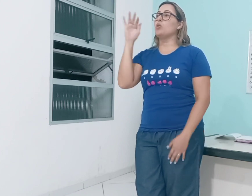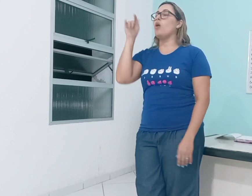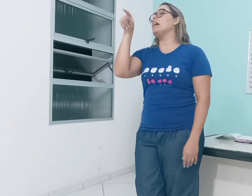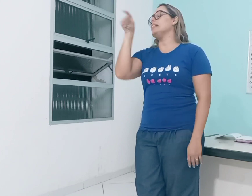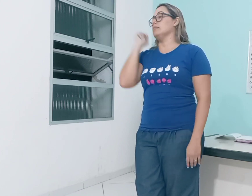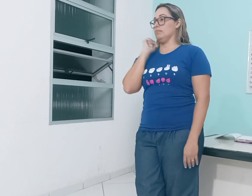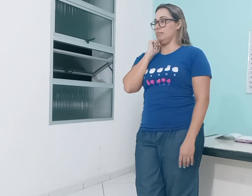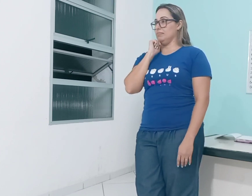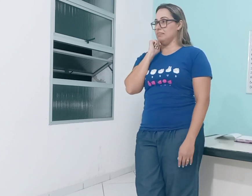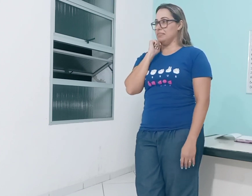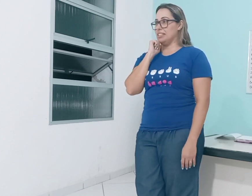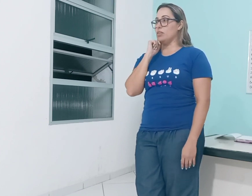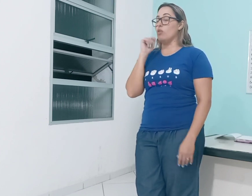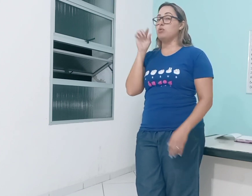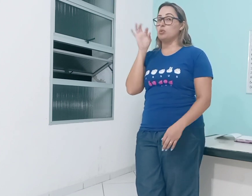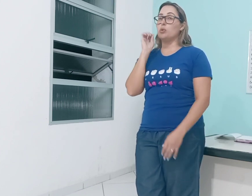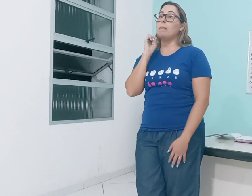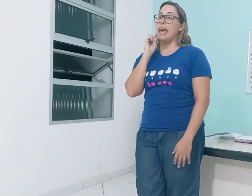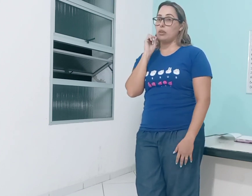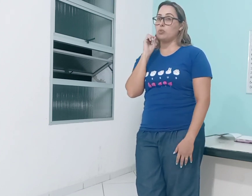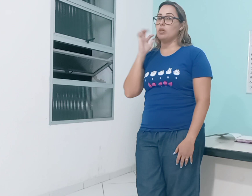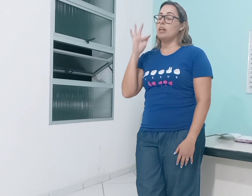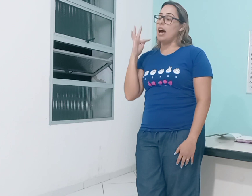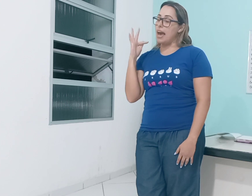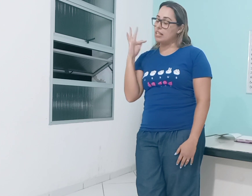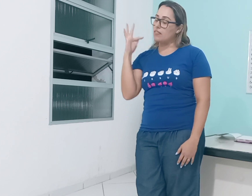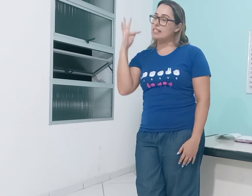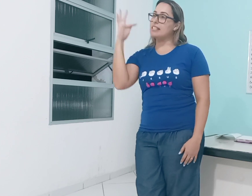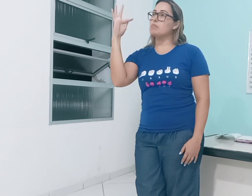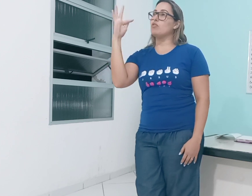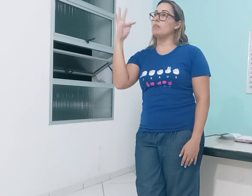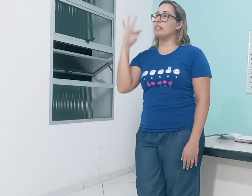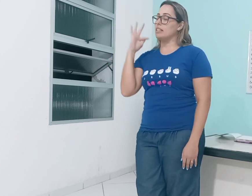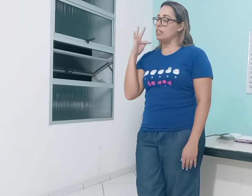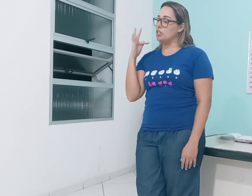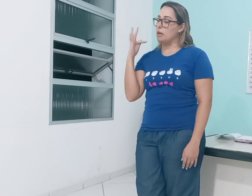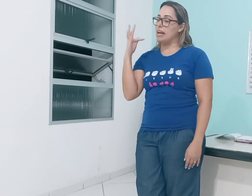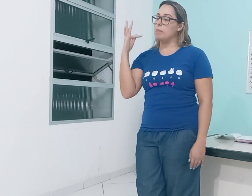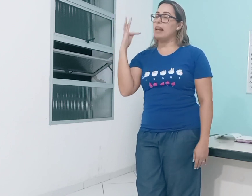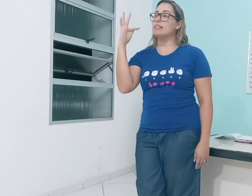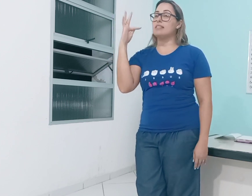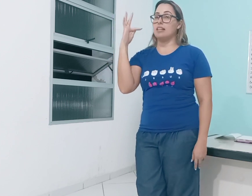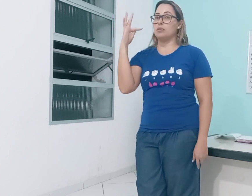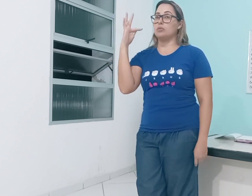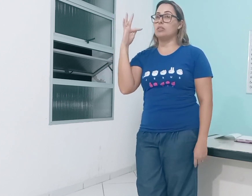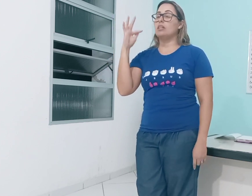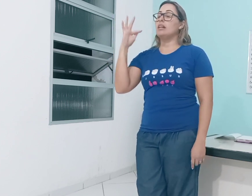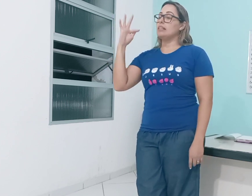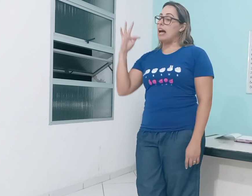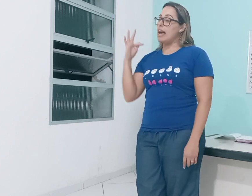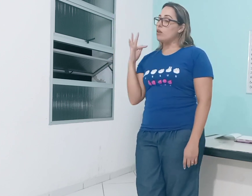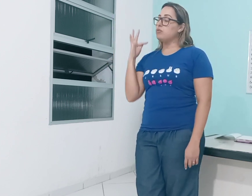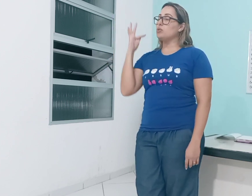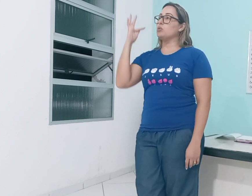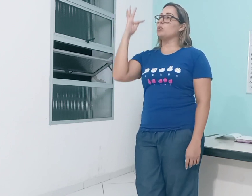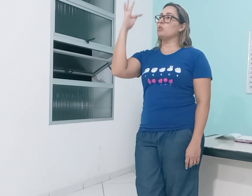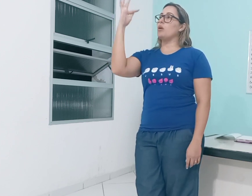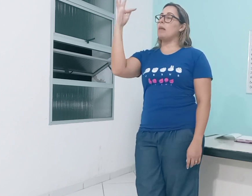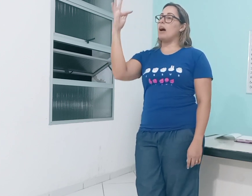logo ali. Entendeu? É um futuro perto. Aí a gente faz esse movimento aqui de ele balançando. Tá? Aí é um futuro normal,